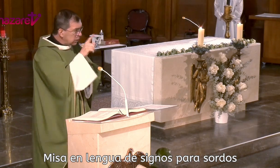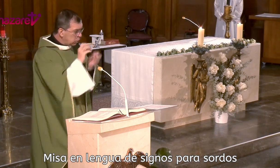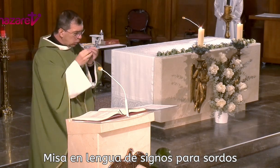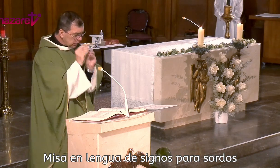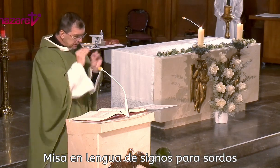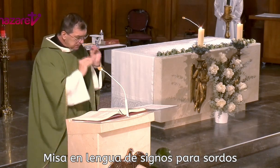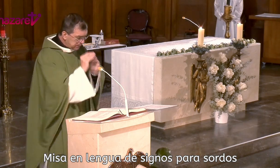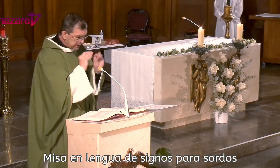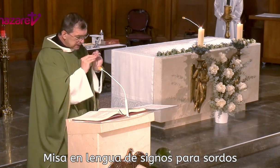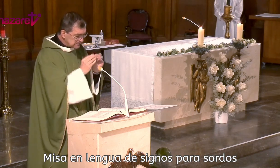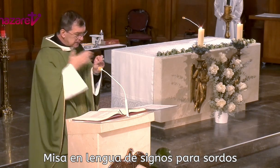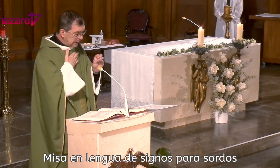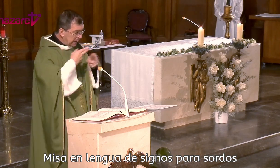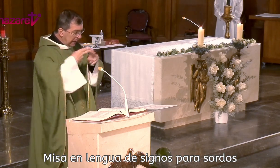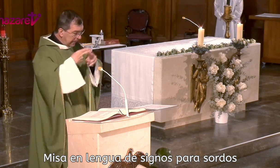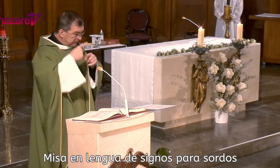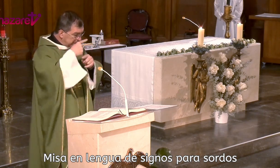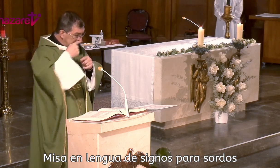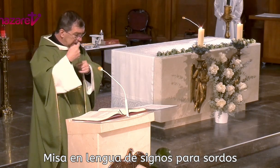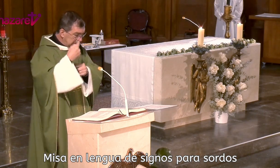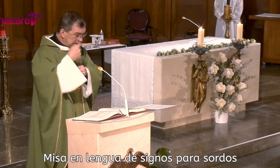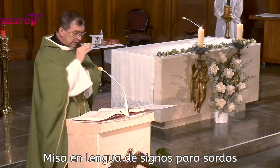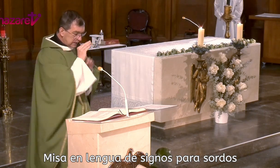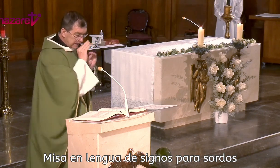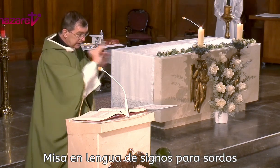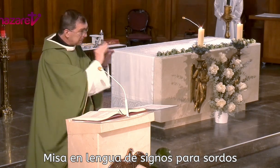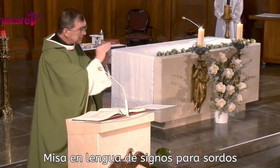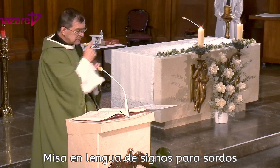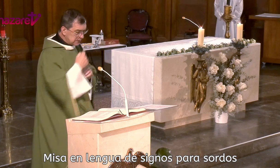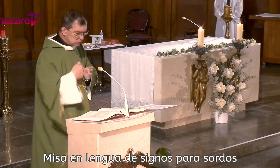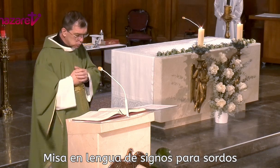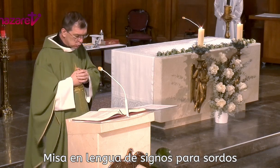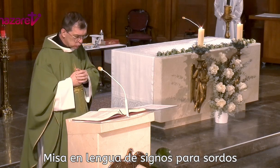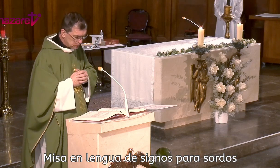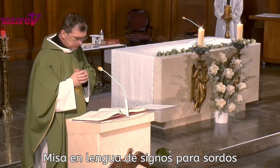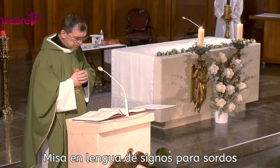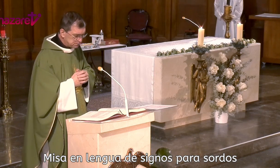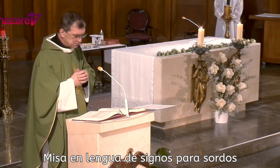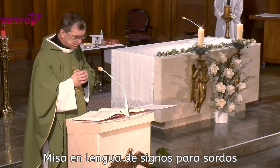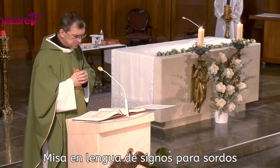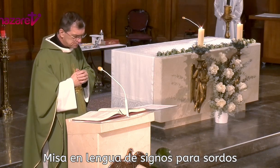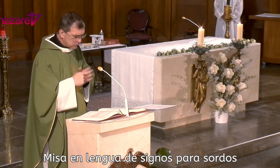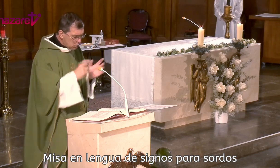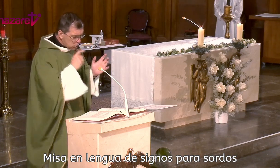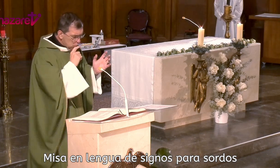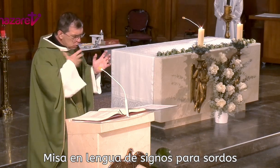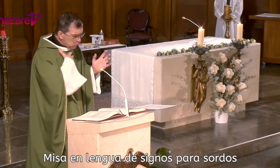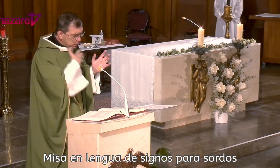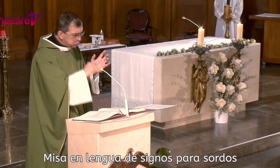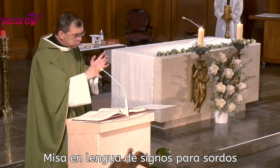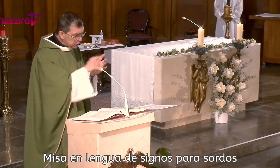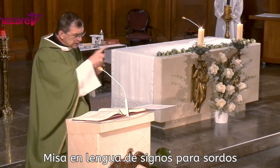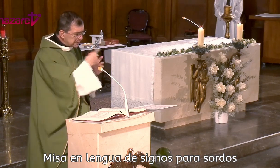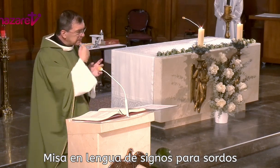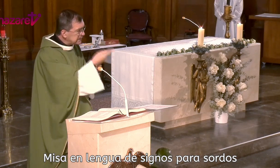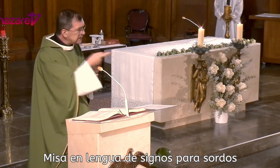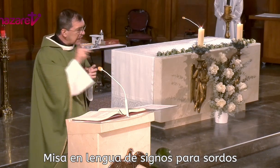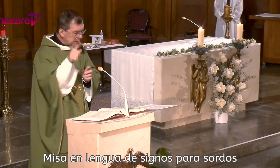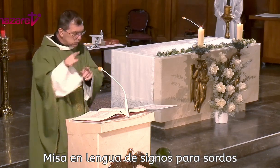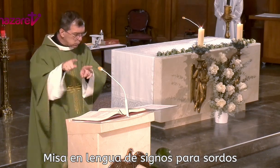no reparas en la viga que llevas en el tuyo? ¿Cómo puedes decir a tu